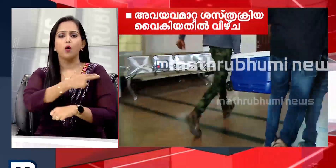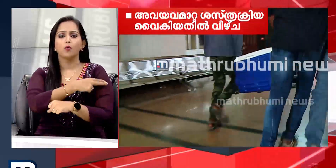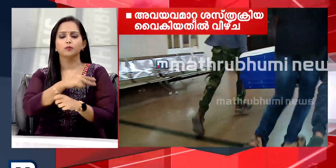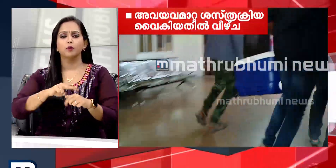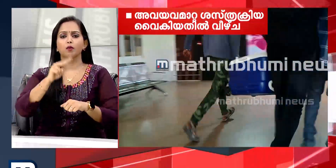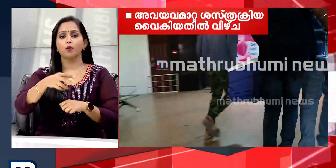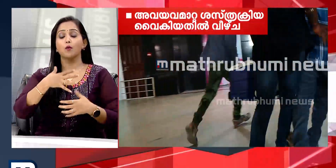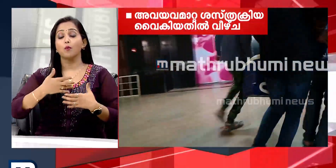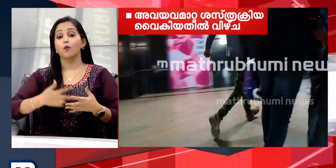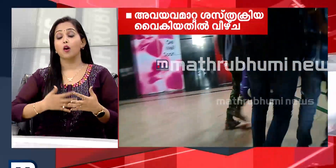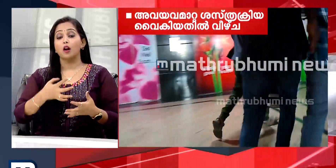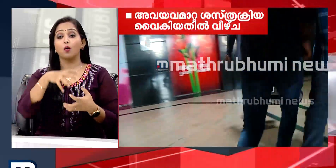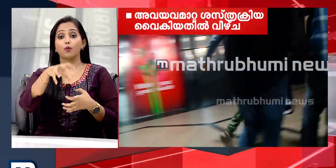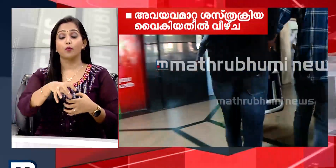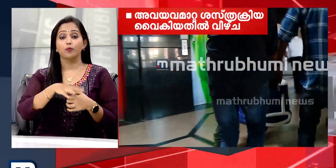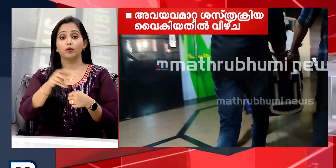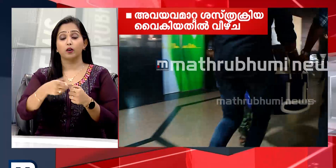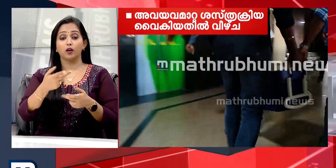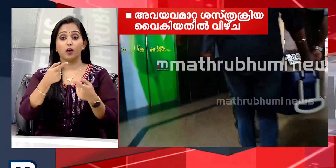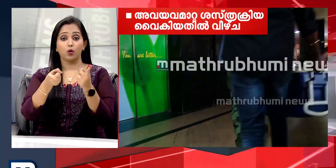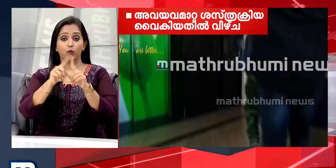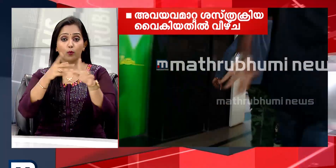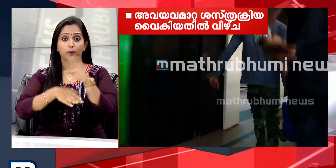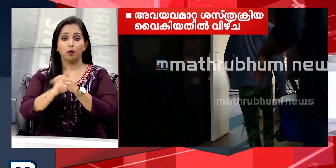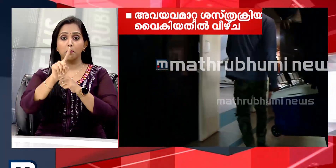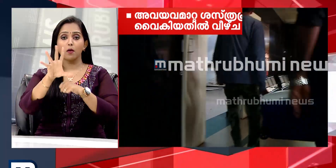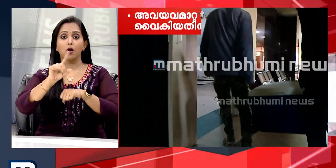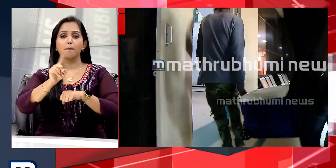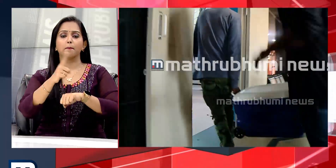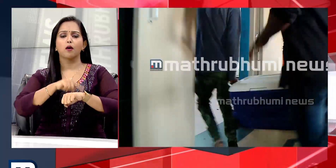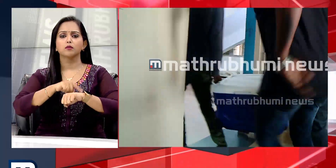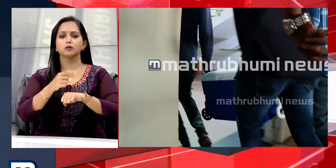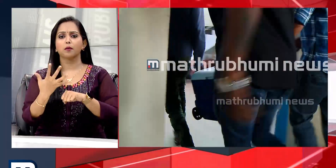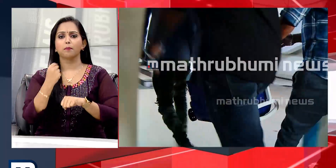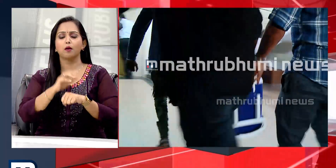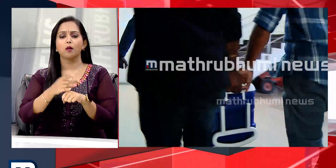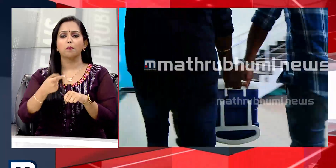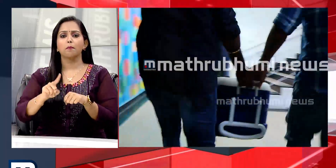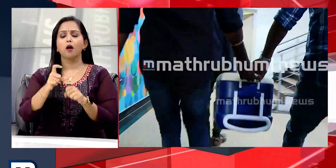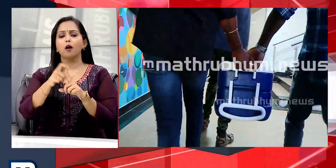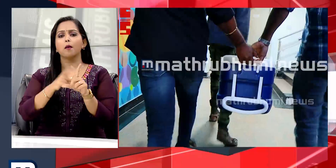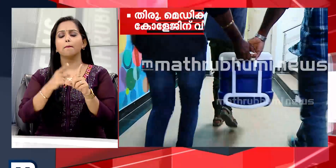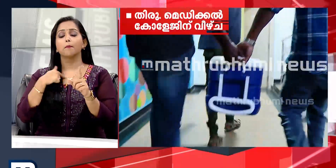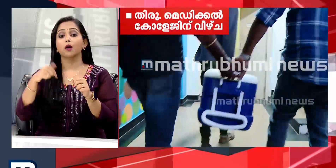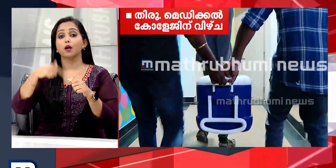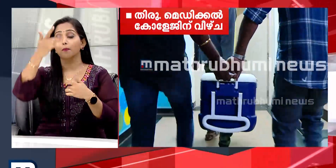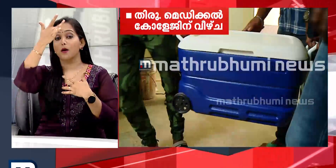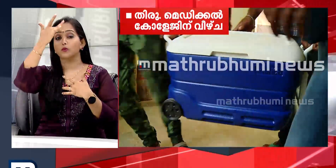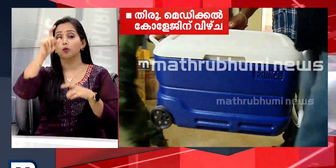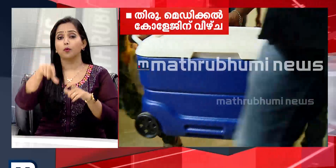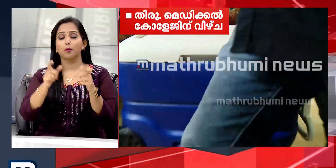വൃക്ക ശസ്ത്രക്രിയ തിയേറ്ററിലെത്താൻ 15 മിനിറ്റ് സമയമെടുത്തെങ്കിലും അപ്പോൾ ഡയാലിസിസ് നടക്കുകയായിരുന്നതിനാൽ സമയനഷ്ടം